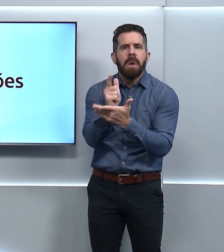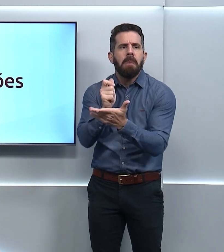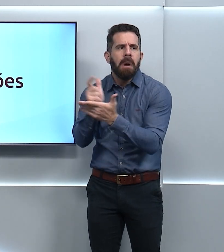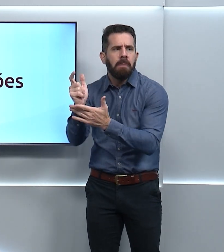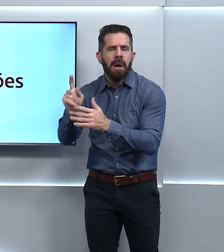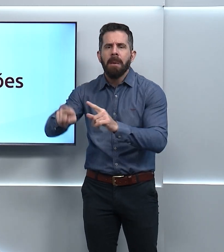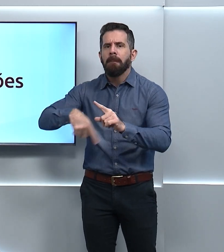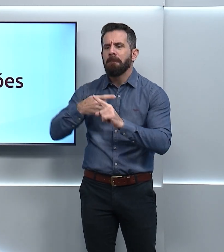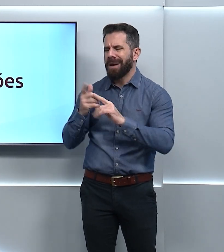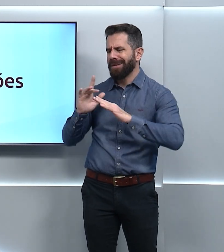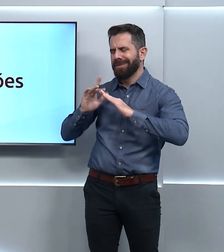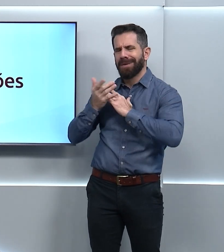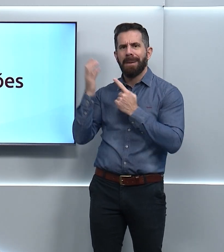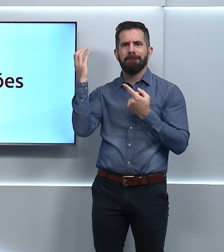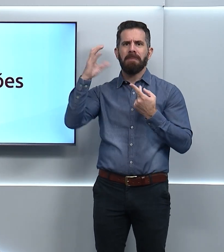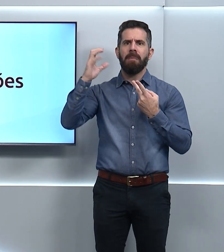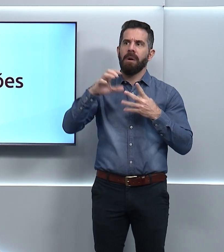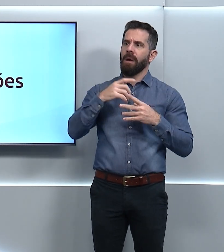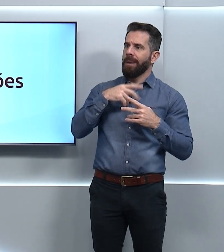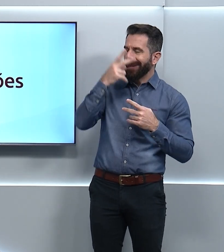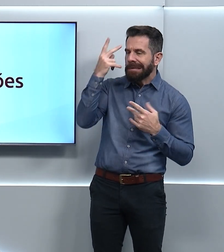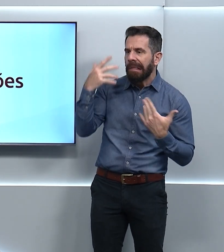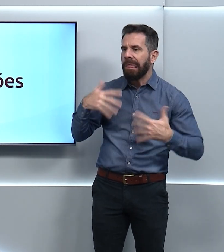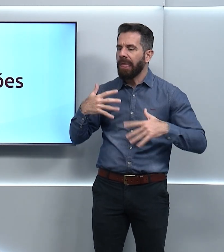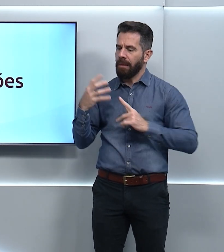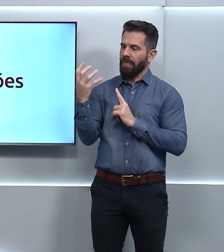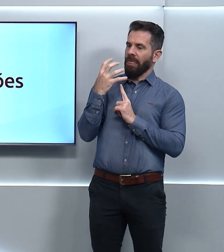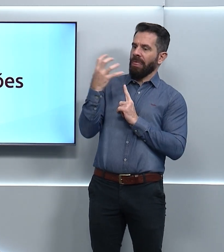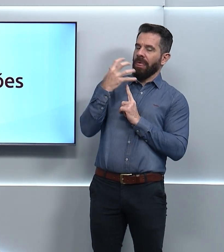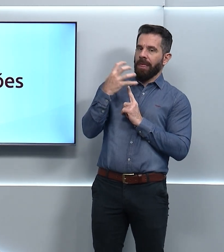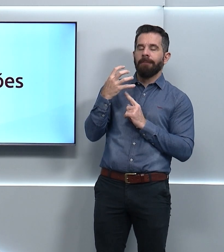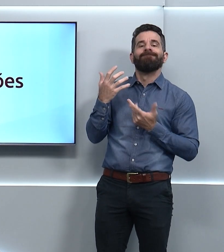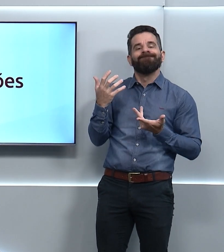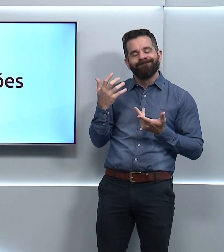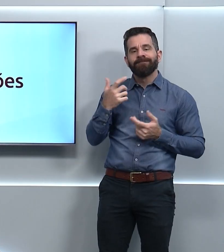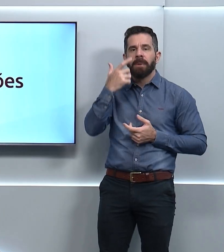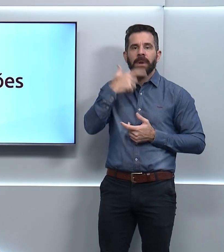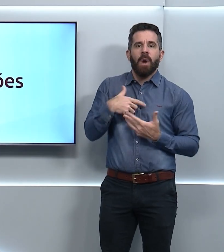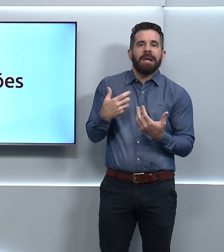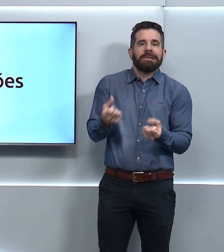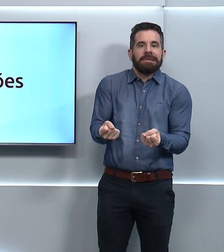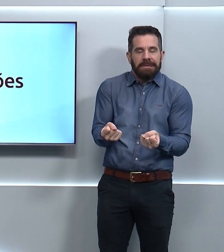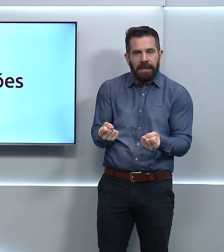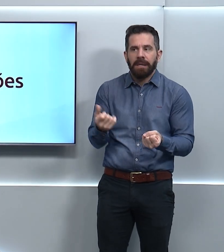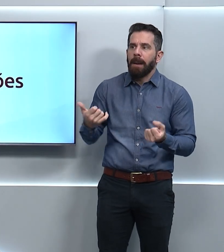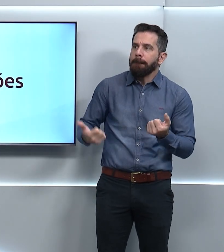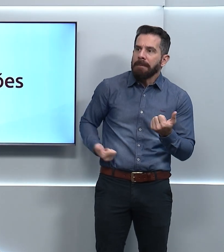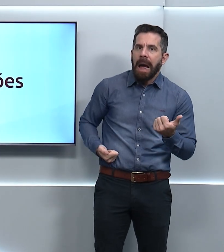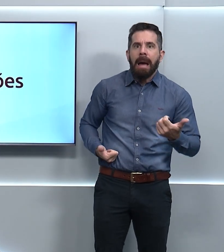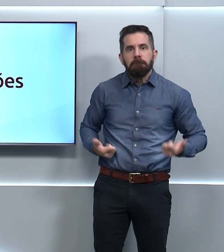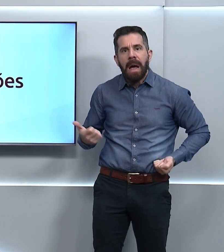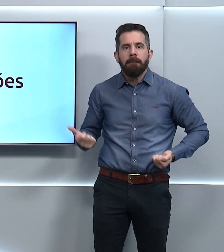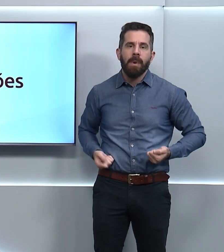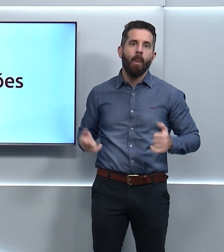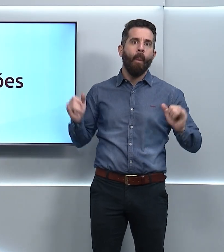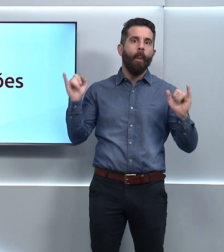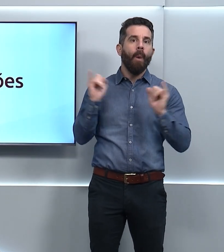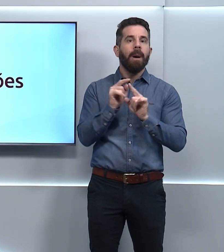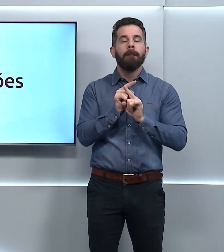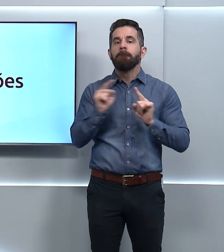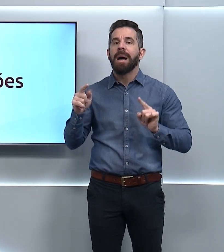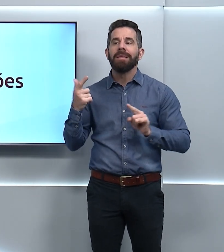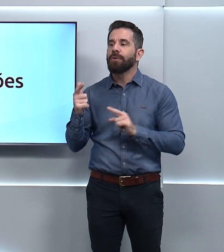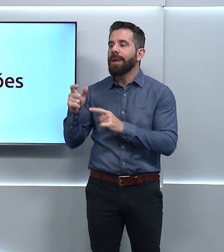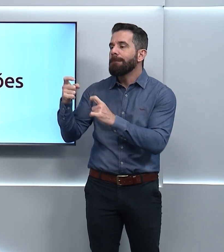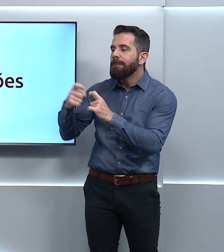estética criaram um ambiente propício ao uso indiscriminado, perigoso e muitas vezes sem